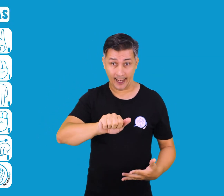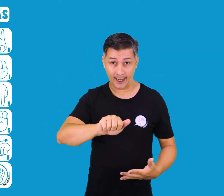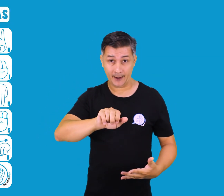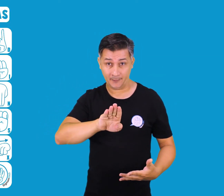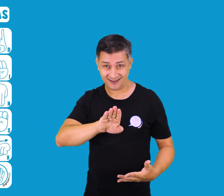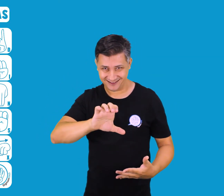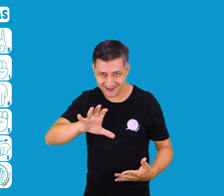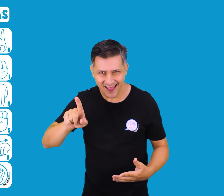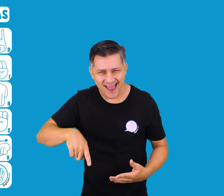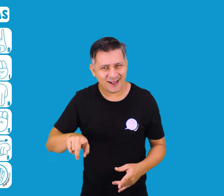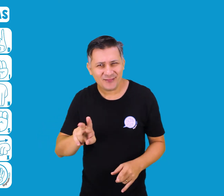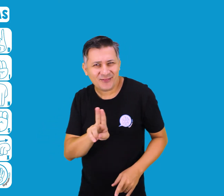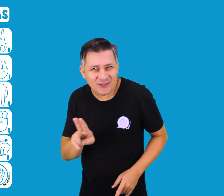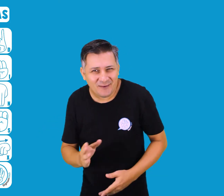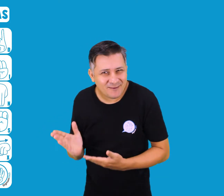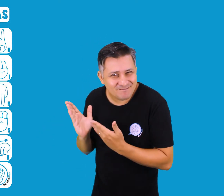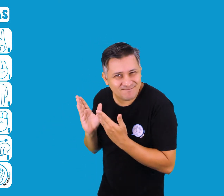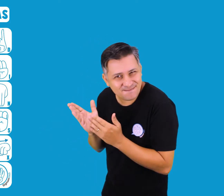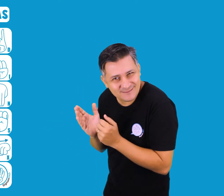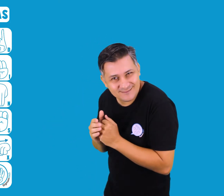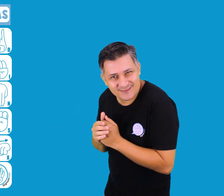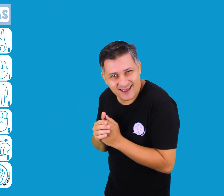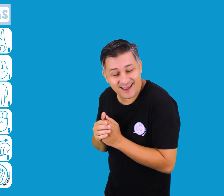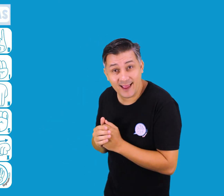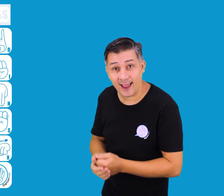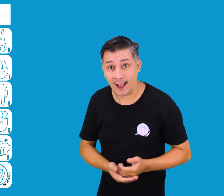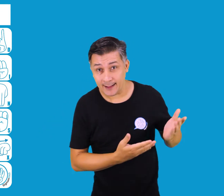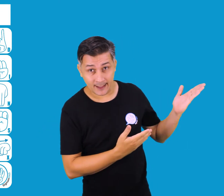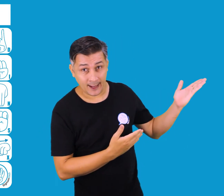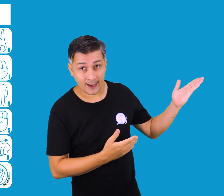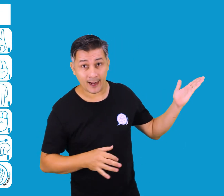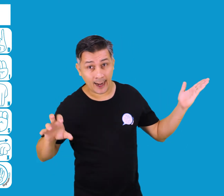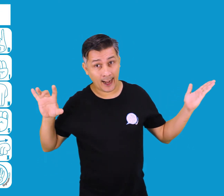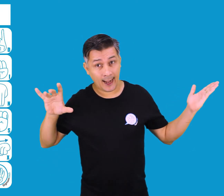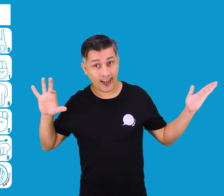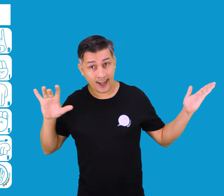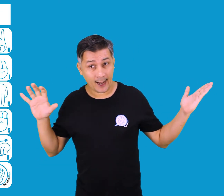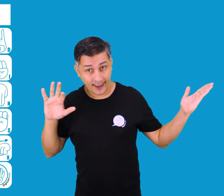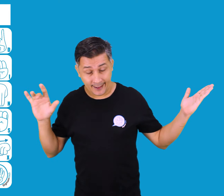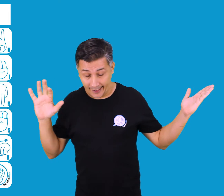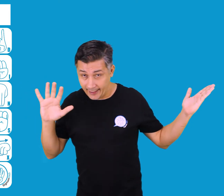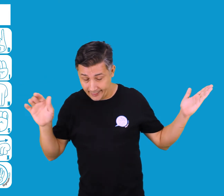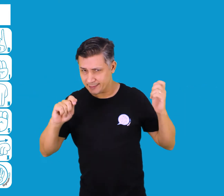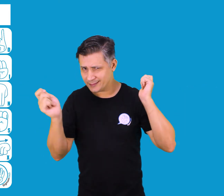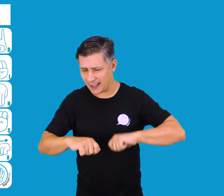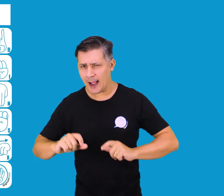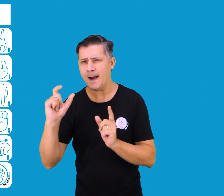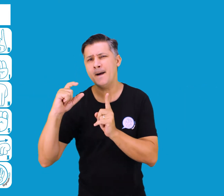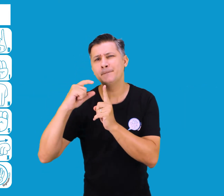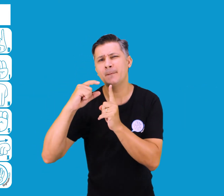Libras são sinais datilológicos, ou seja, realizados com os dedos, que permitem